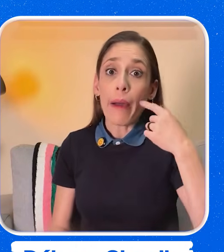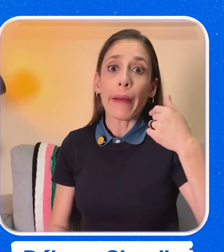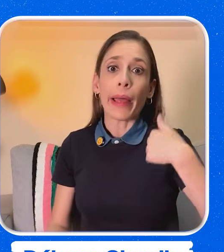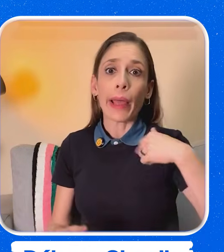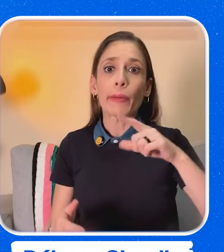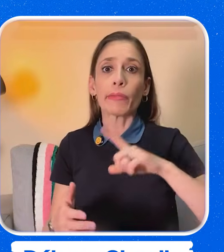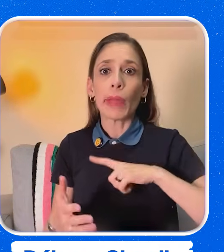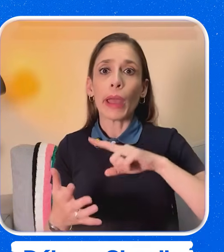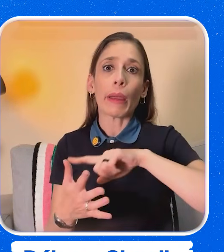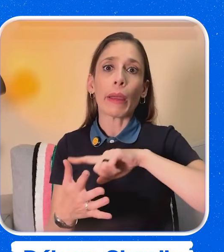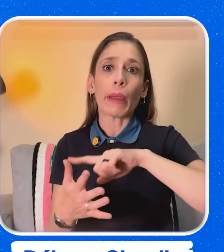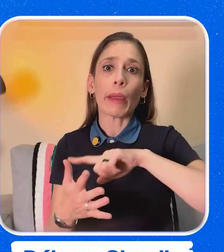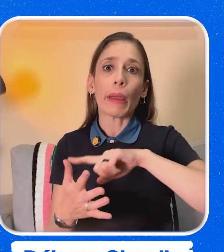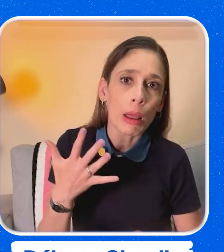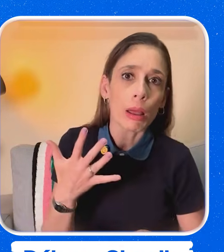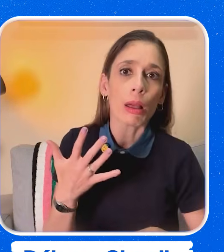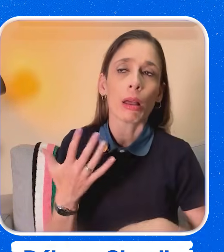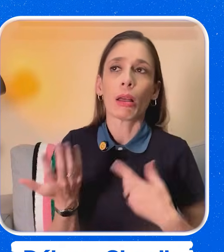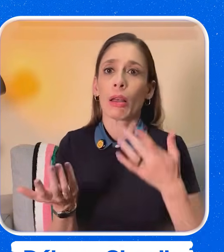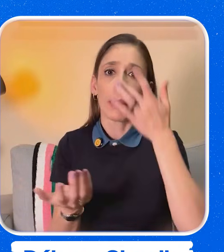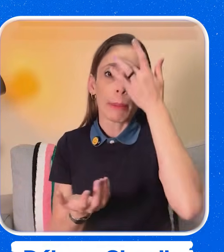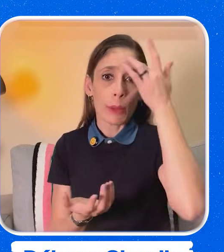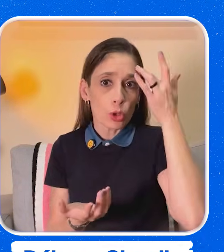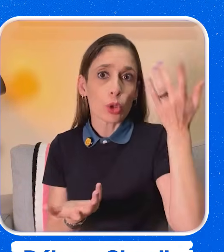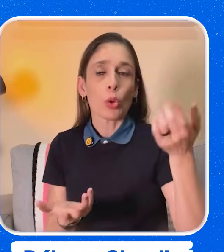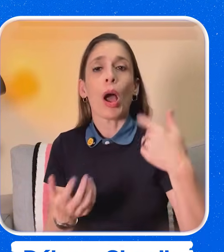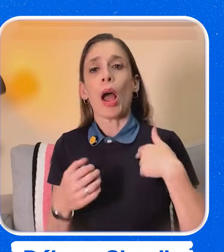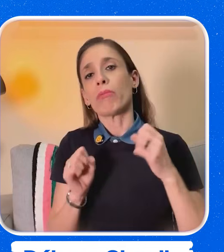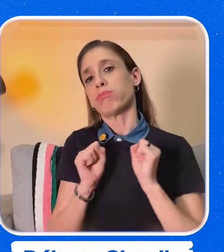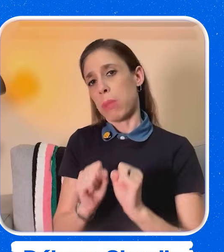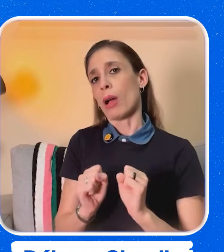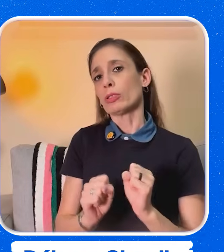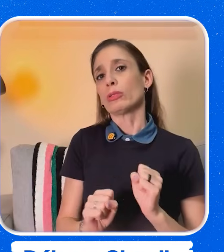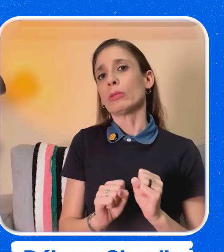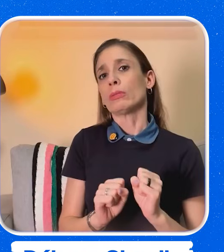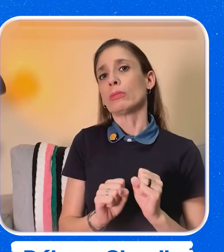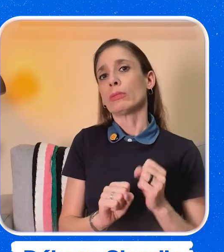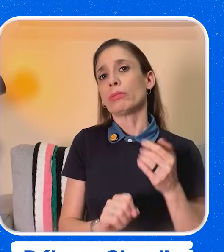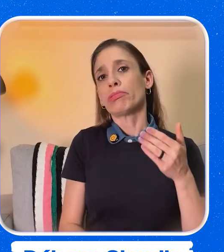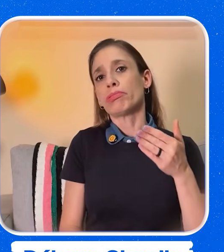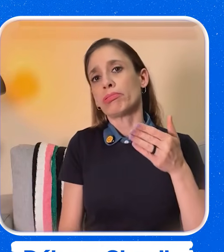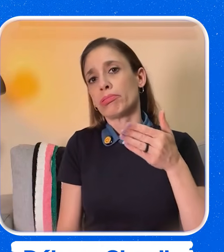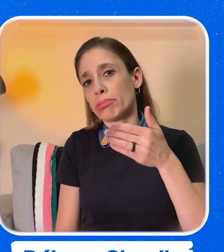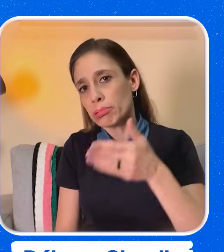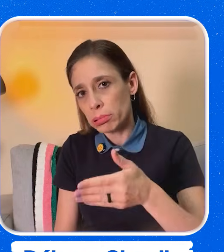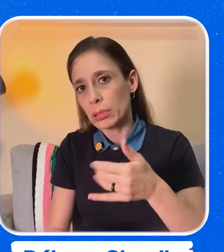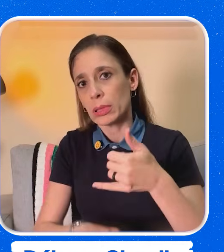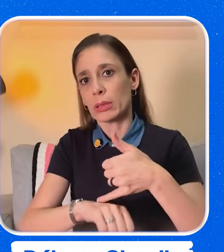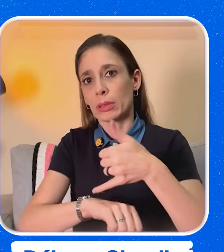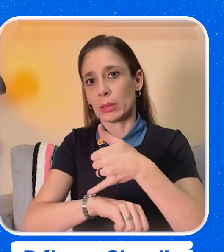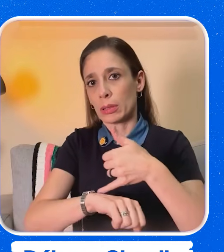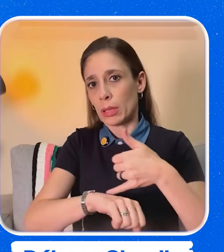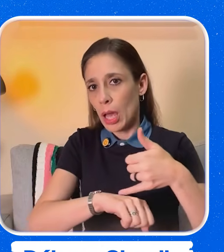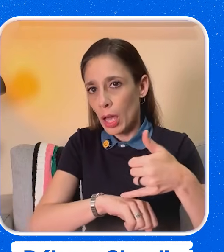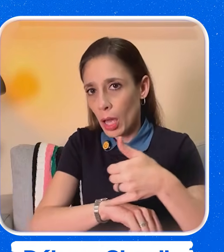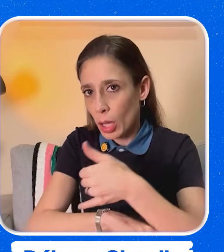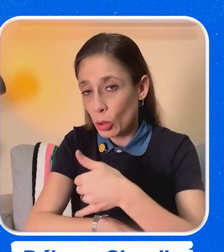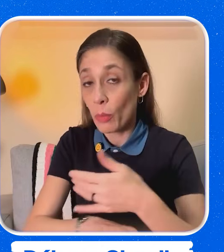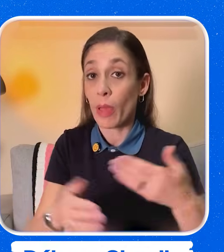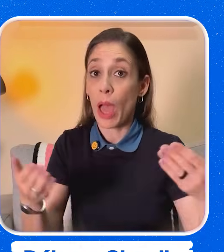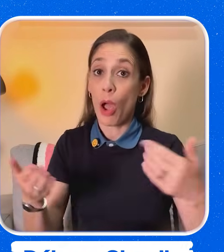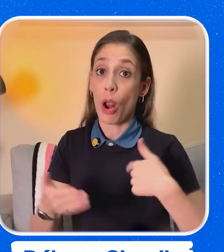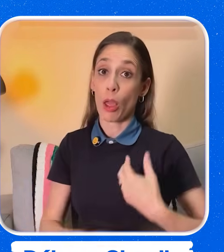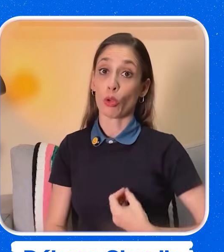tantas pessoas. Eu vou me deslocar, né? Eu atualmente eu moro no interior da Bahia, em